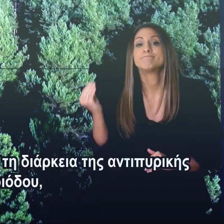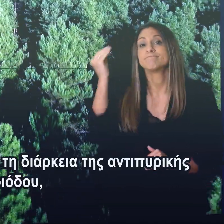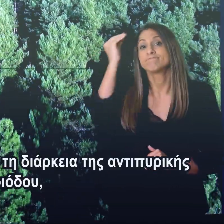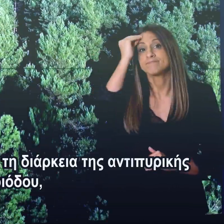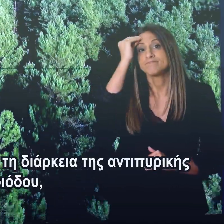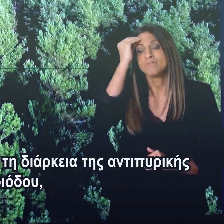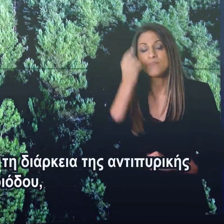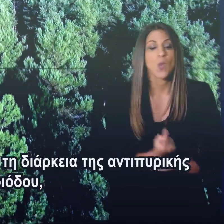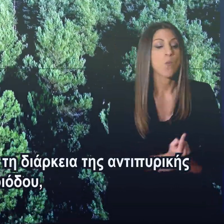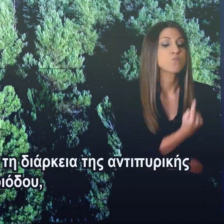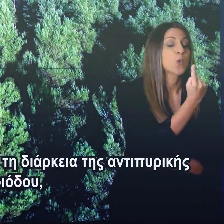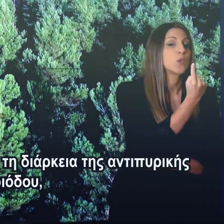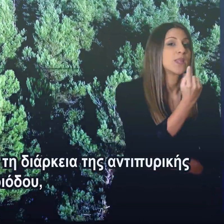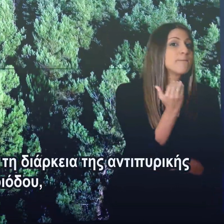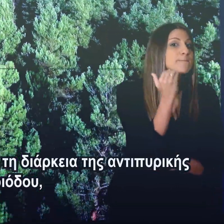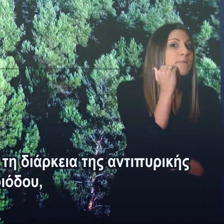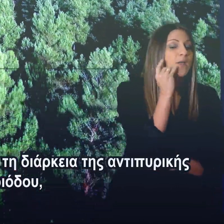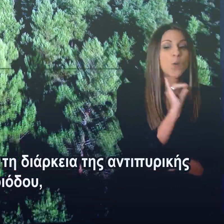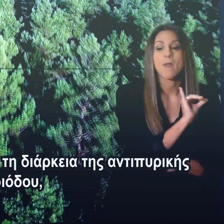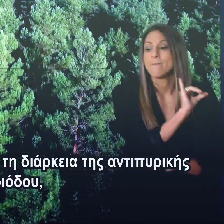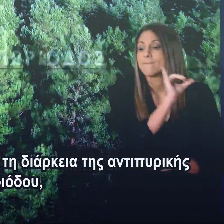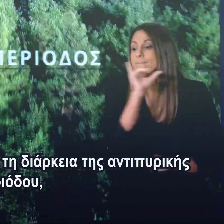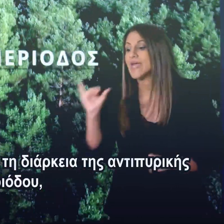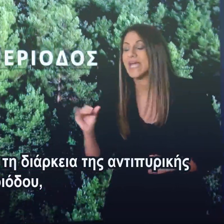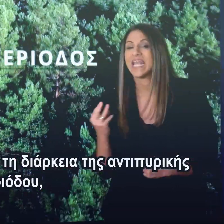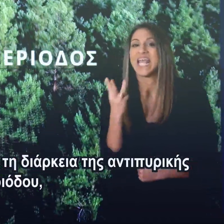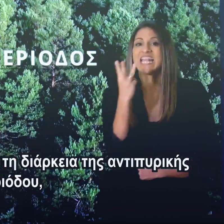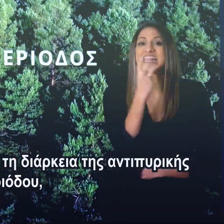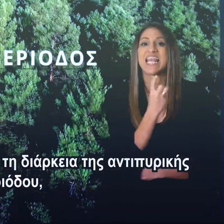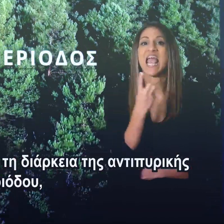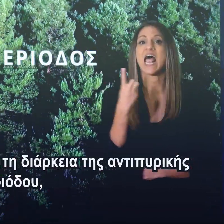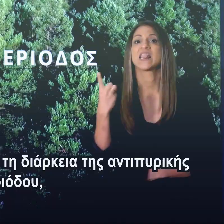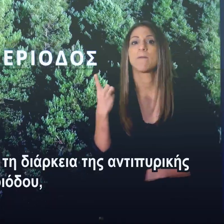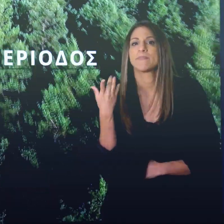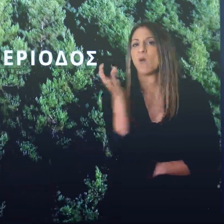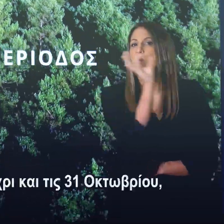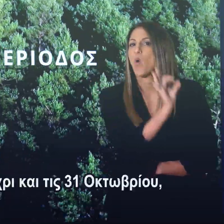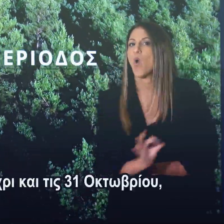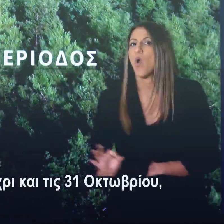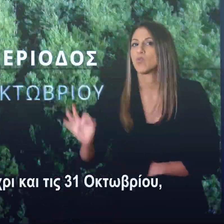Γι' αυτό θυμόμαστε. Κατά τη διάρκεια της αντιπυρικής περίοδου, από την 1η